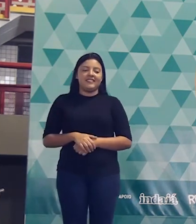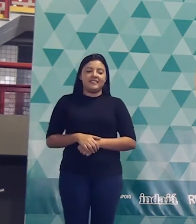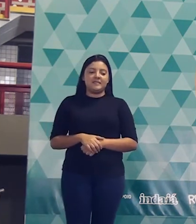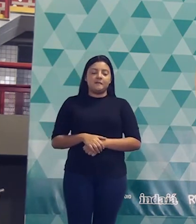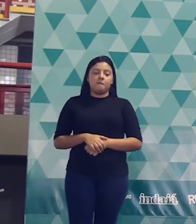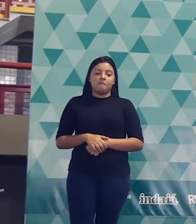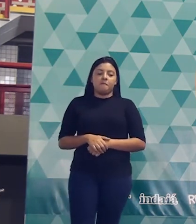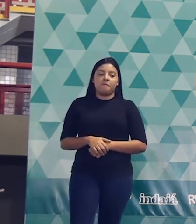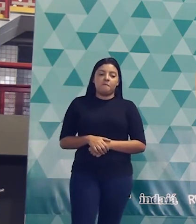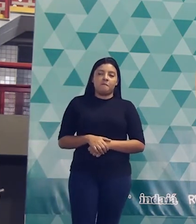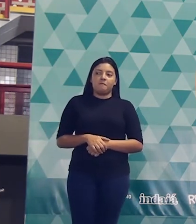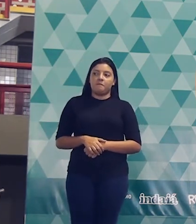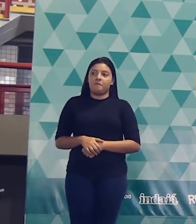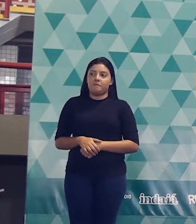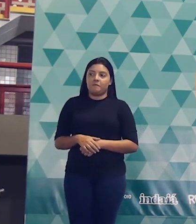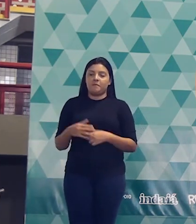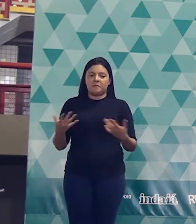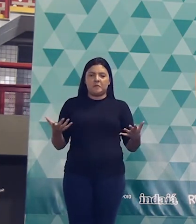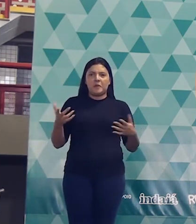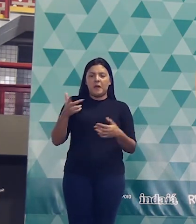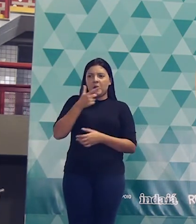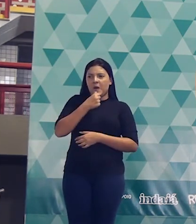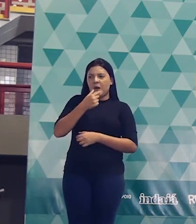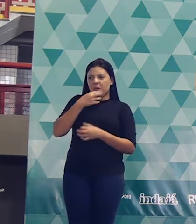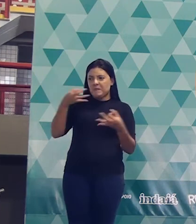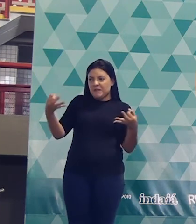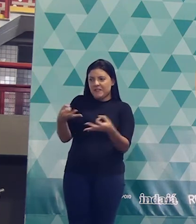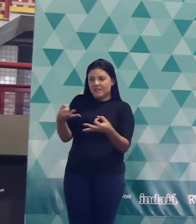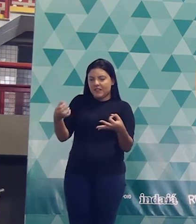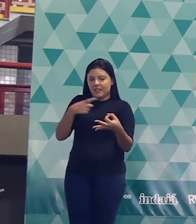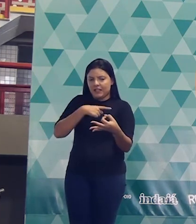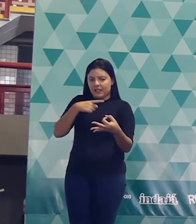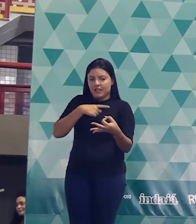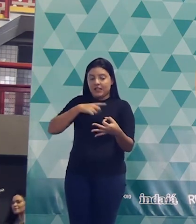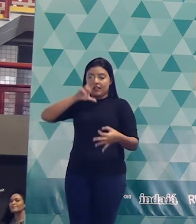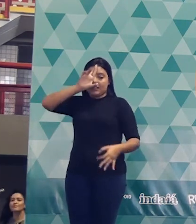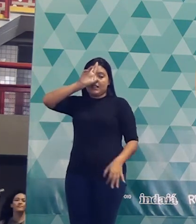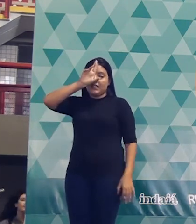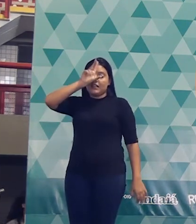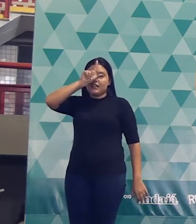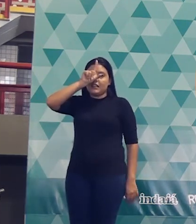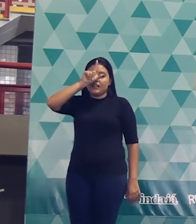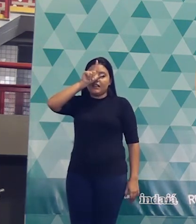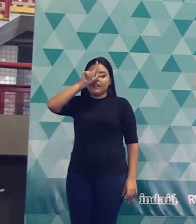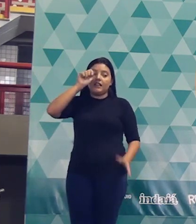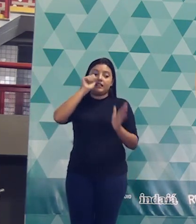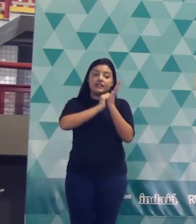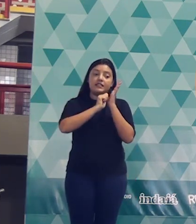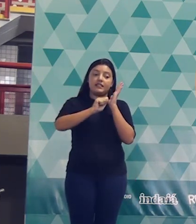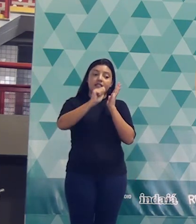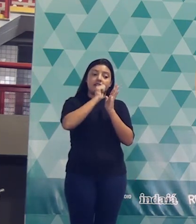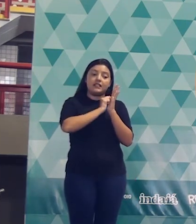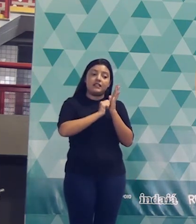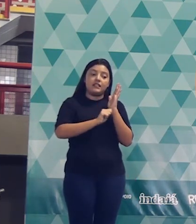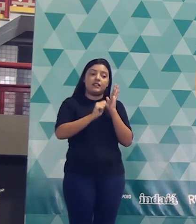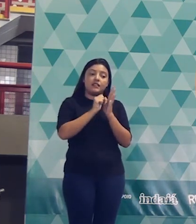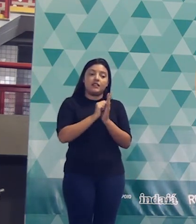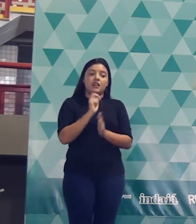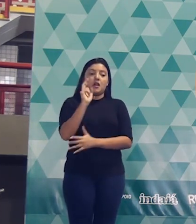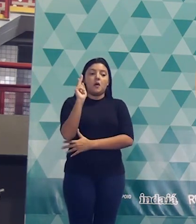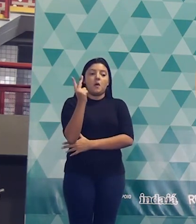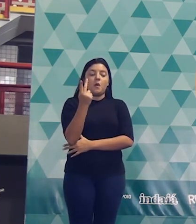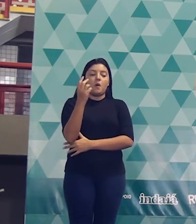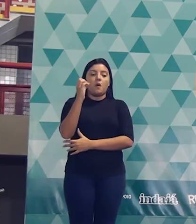Sou eu. Quer esperar pelo homem perfeito? Observe aí, ó. Tem um erro de escrita aí, ó. Olha a palavra